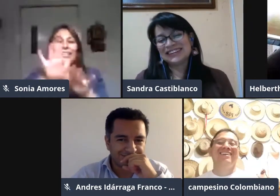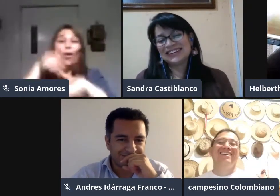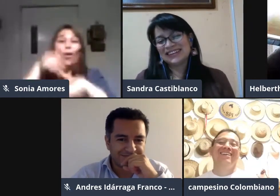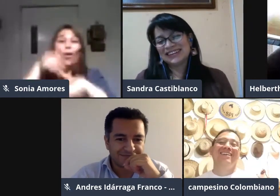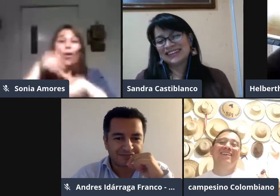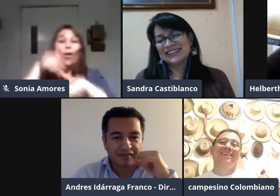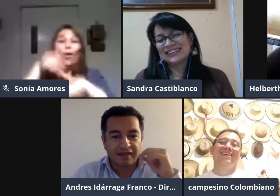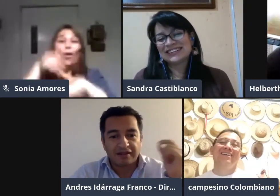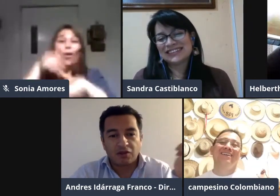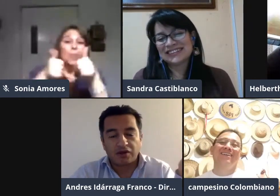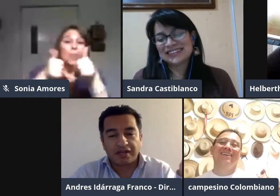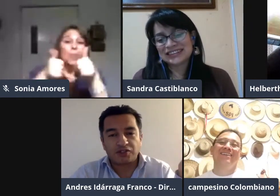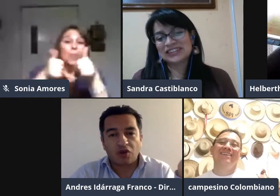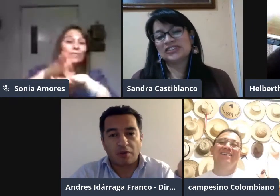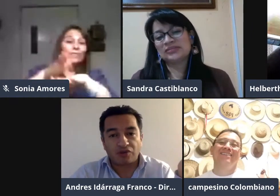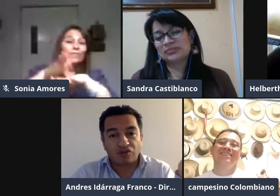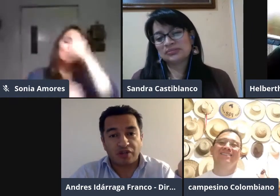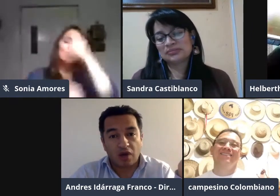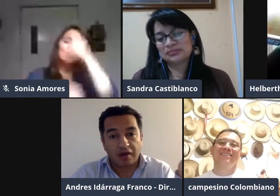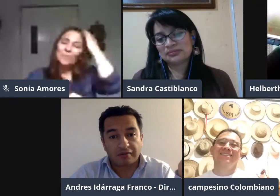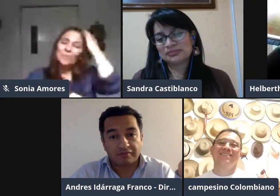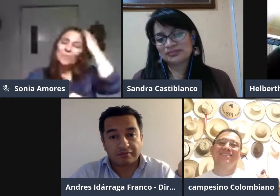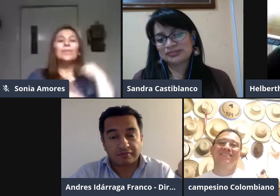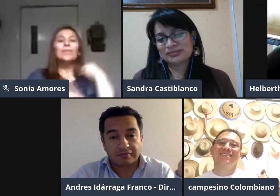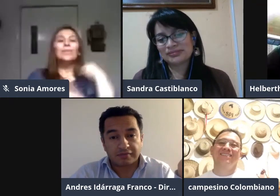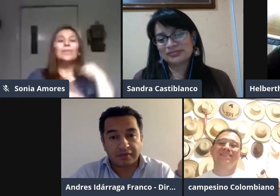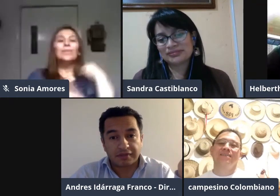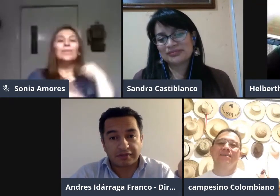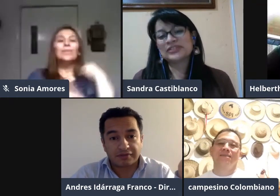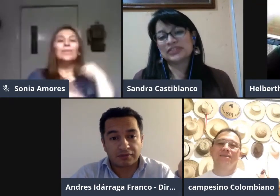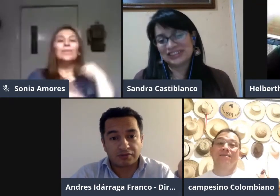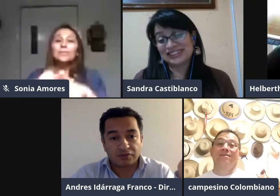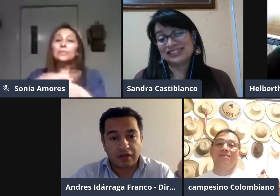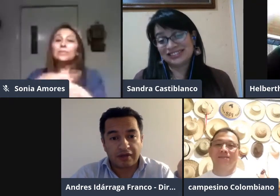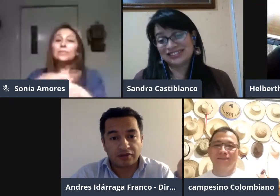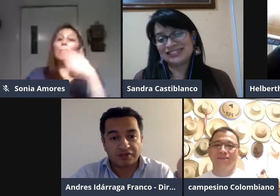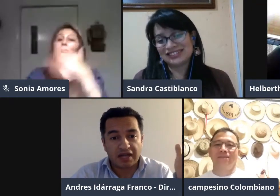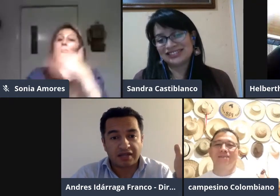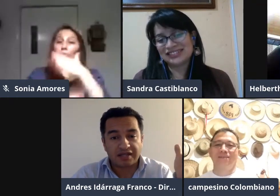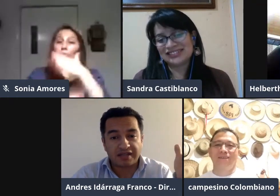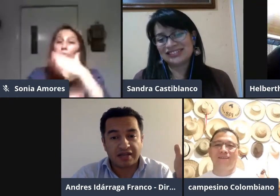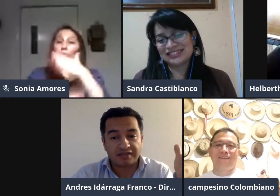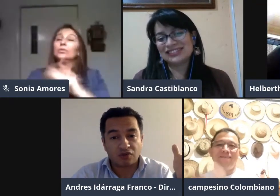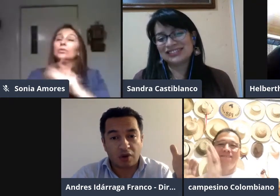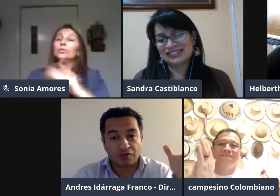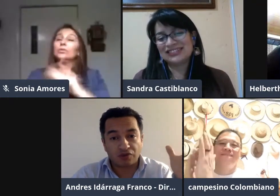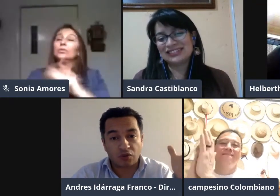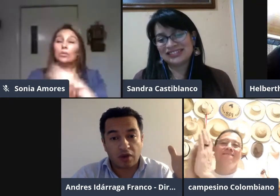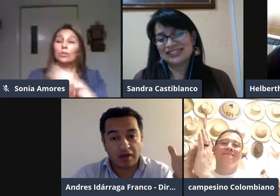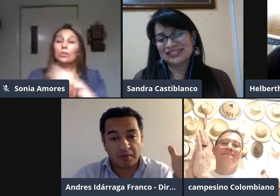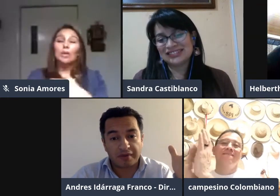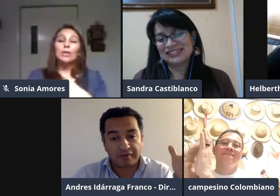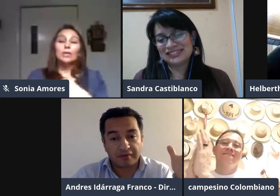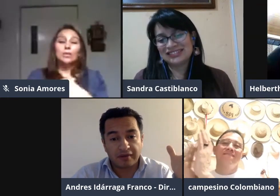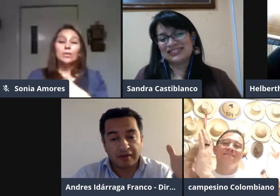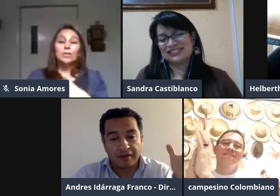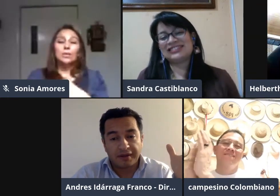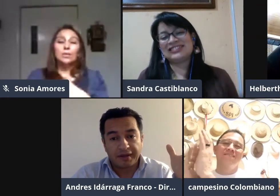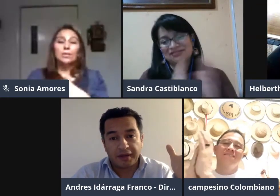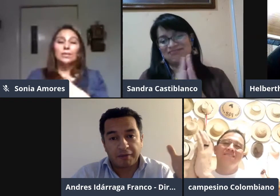Un buen anuncio. Ok, esto lo vamos a continuar. Esto muy bien, ya lo ha dicho Sandra, quizás esto lo vamos a continuar,